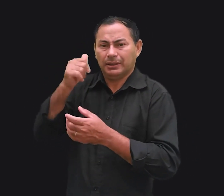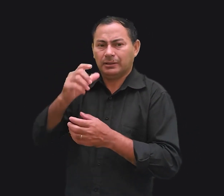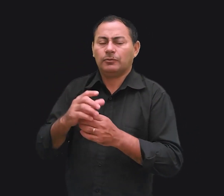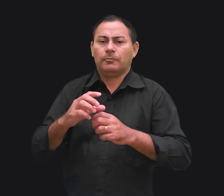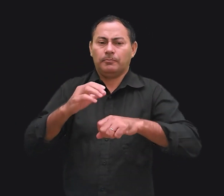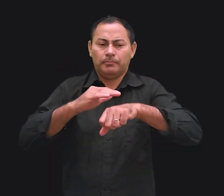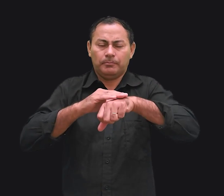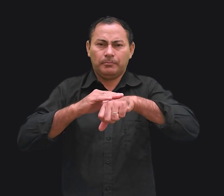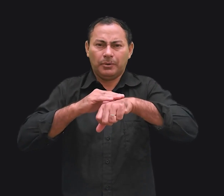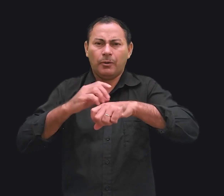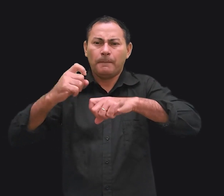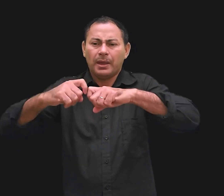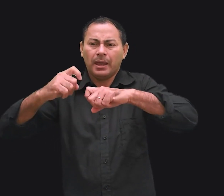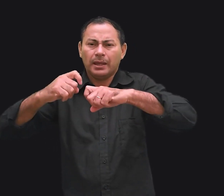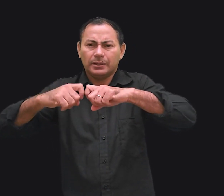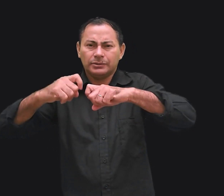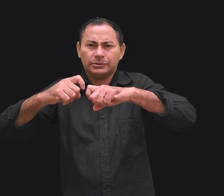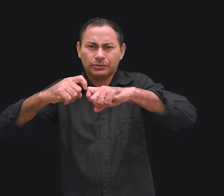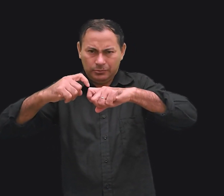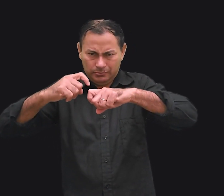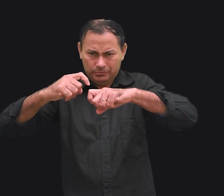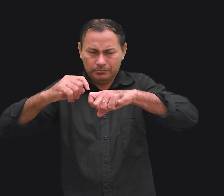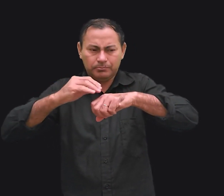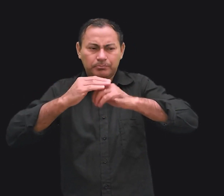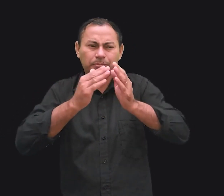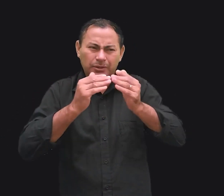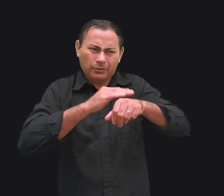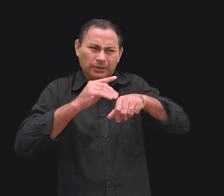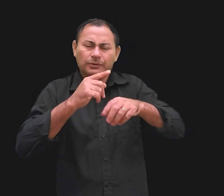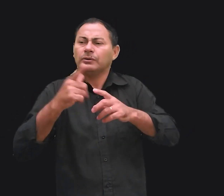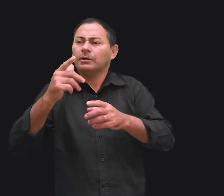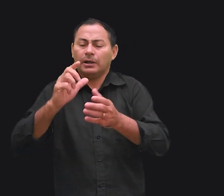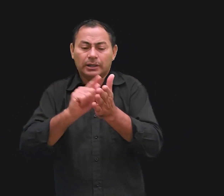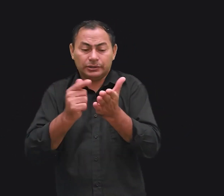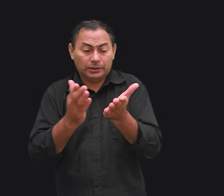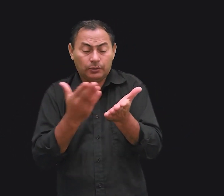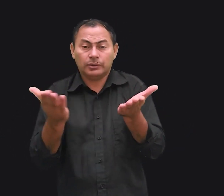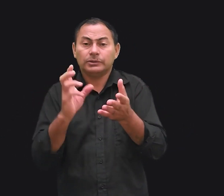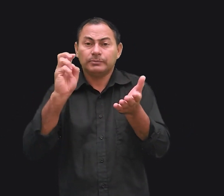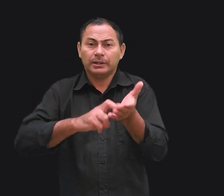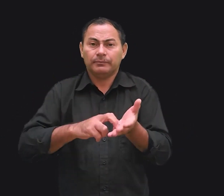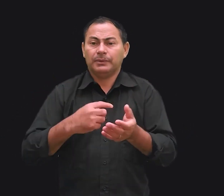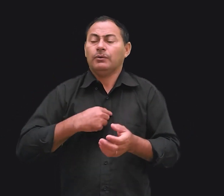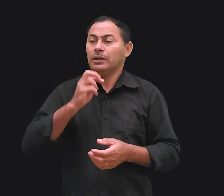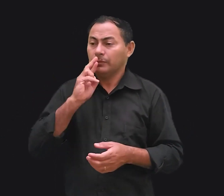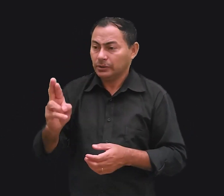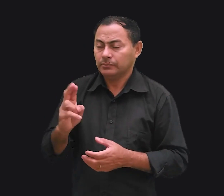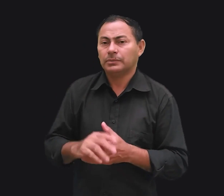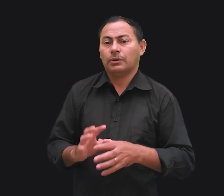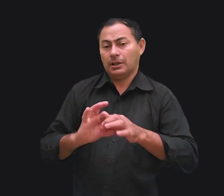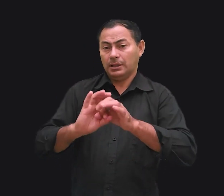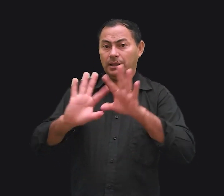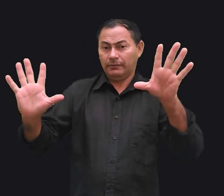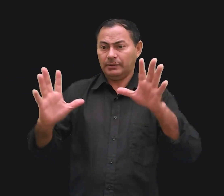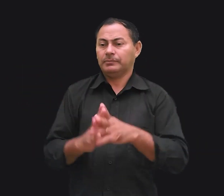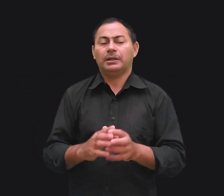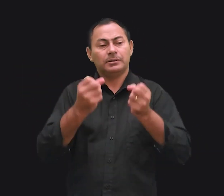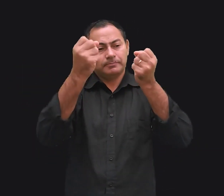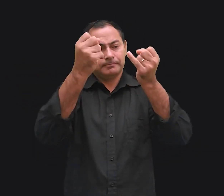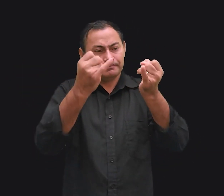médico pediu para conversar comigo lá fora. Ele perguntou: como está a sua agenda para hoje de manhã? Eu respondi: estou livre. Ele